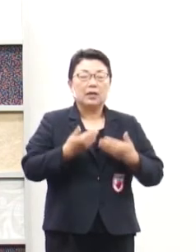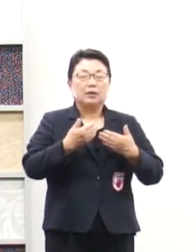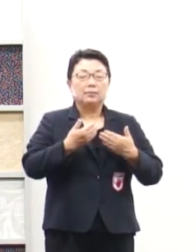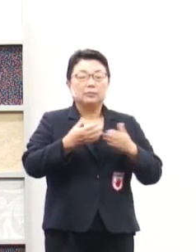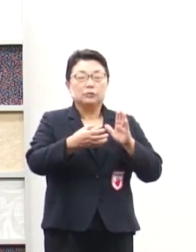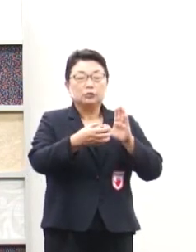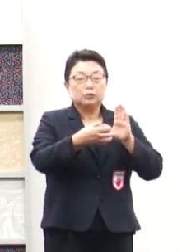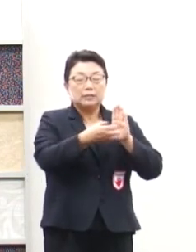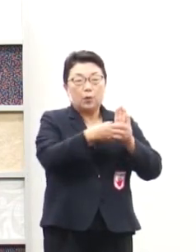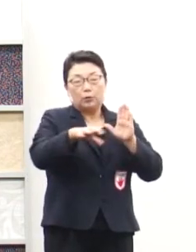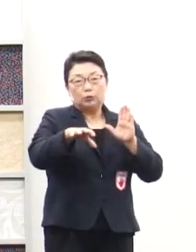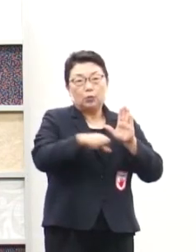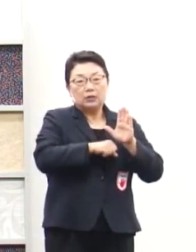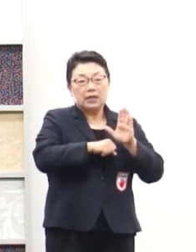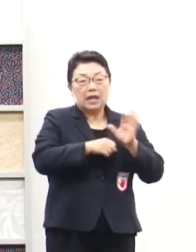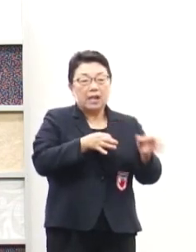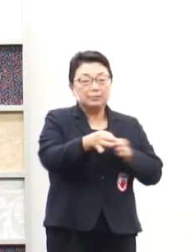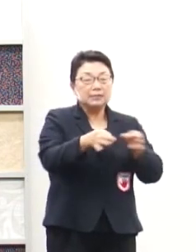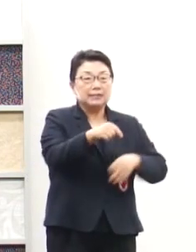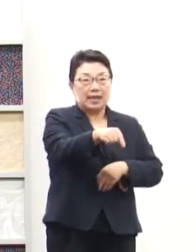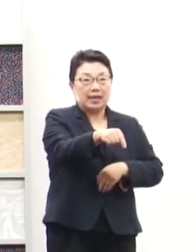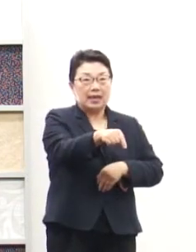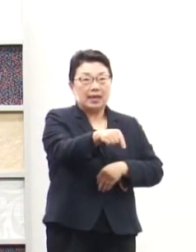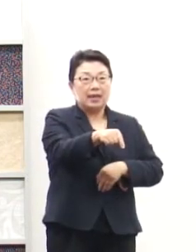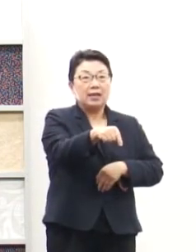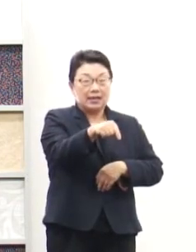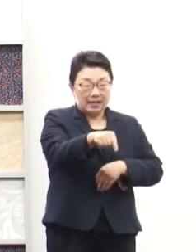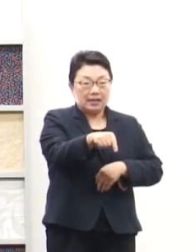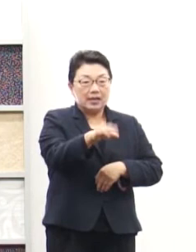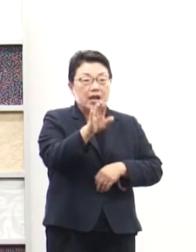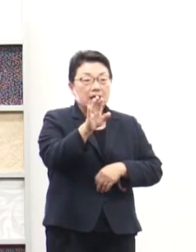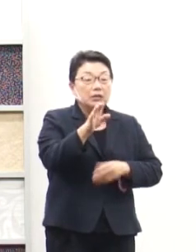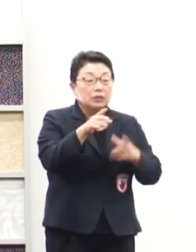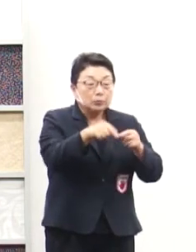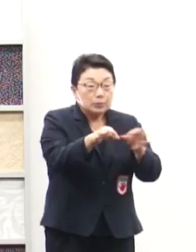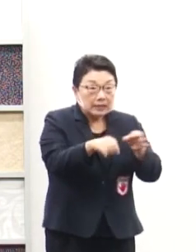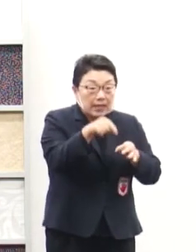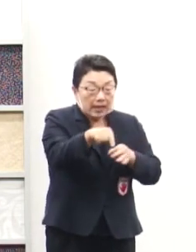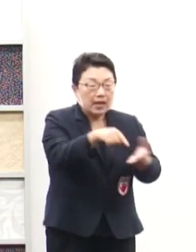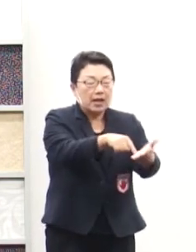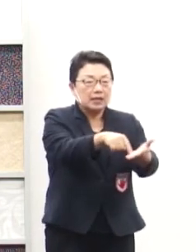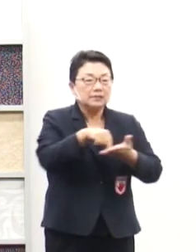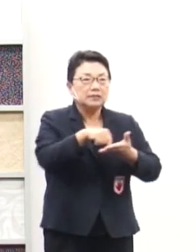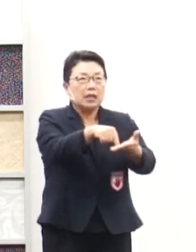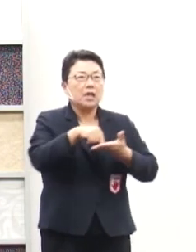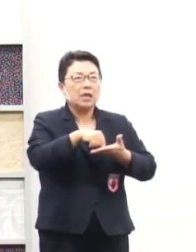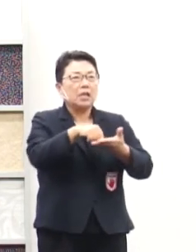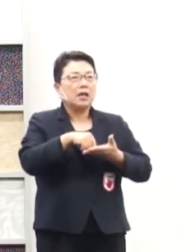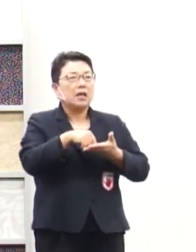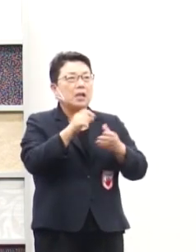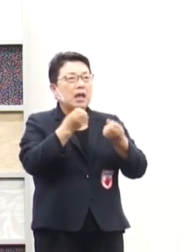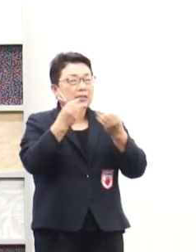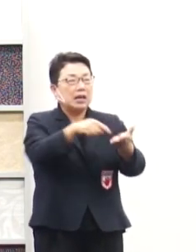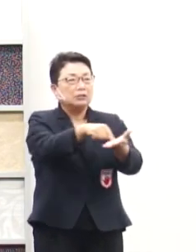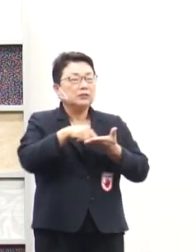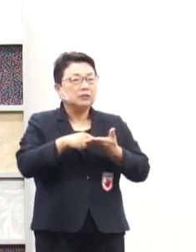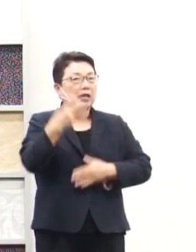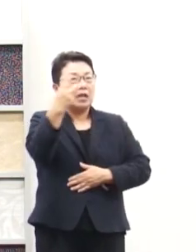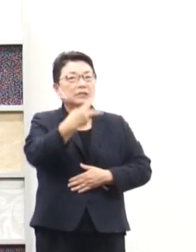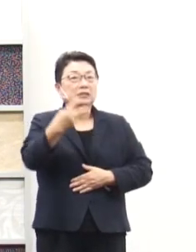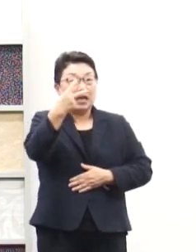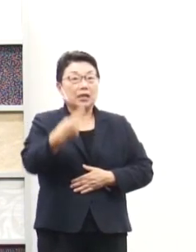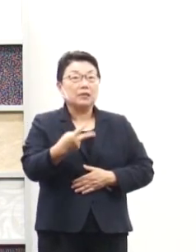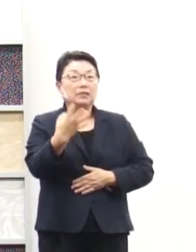た、施設であって、その後こう申請をしていただいている方が約2000件あります